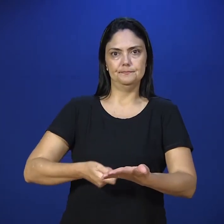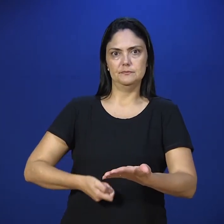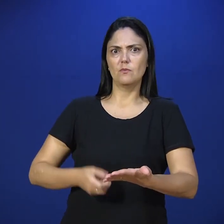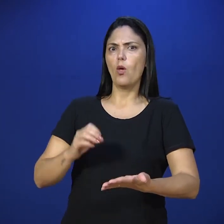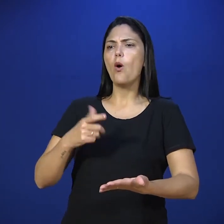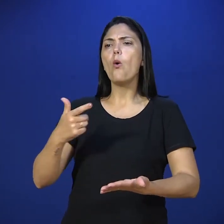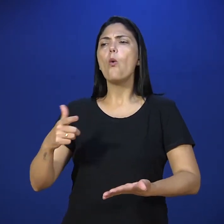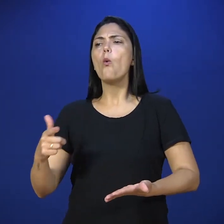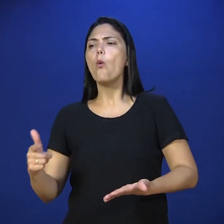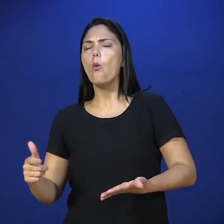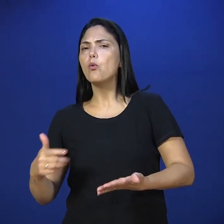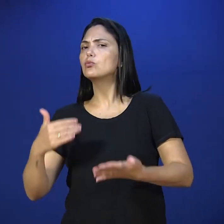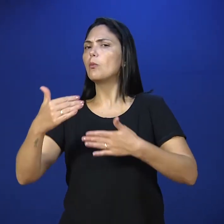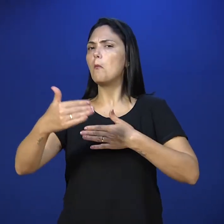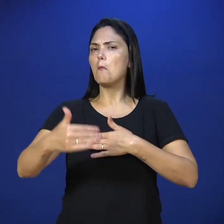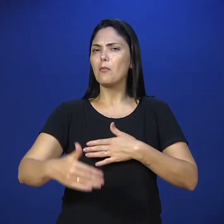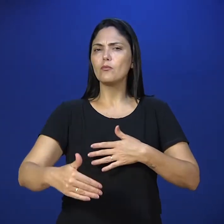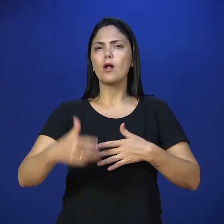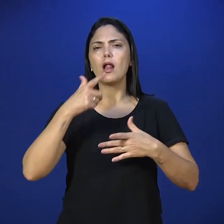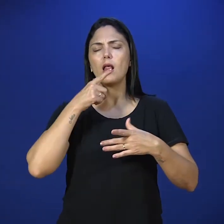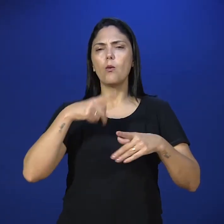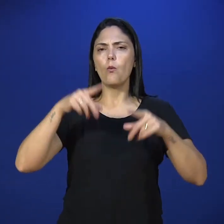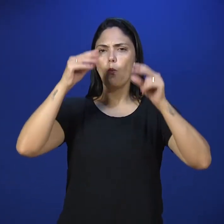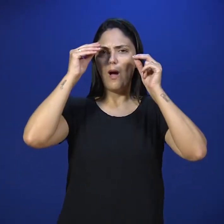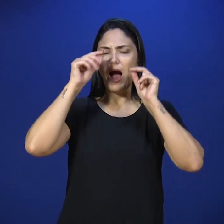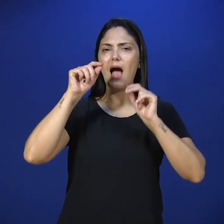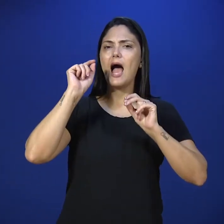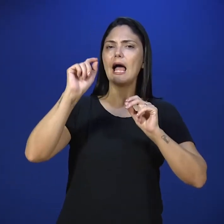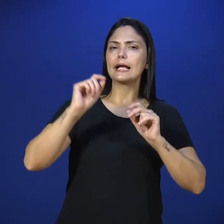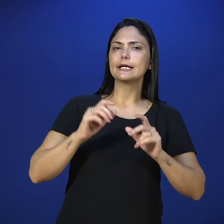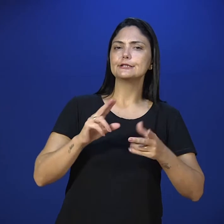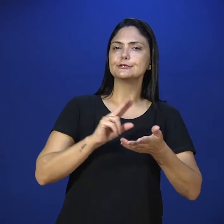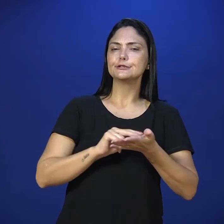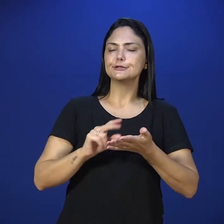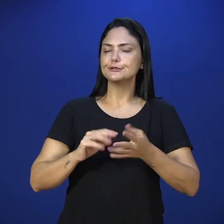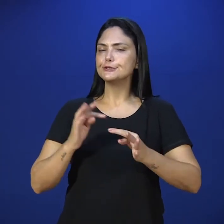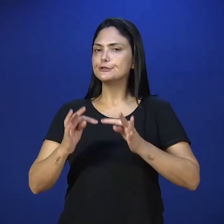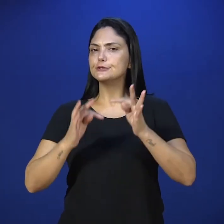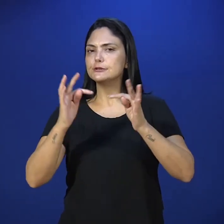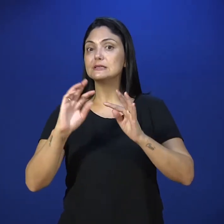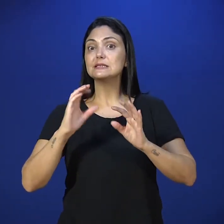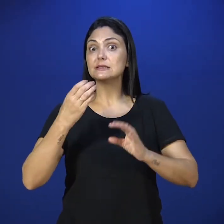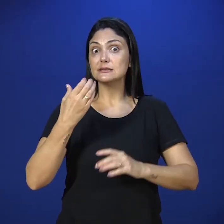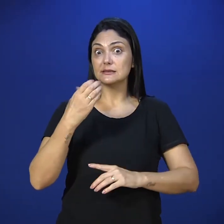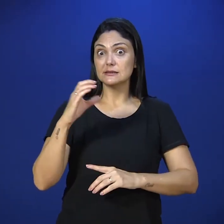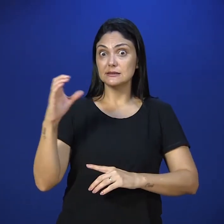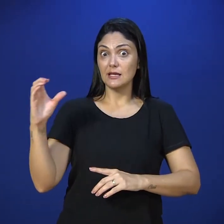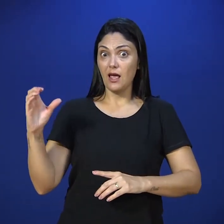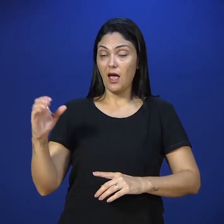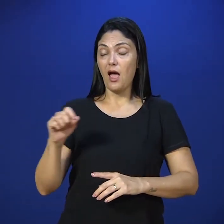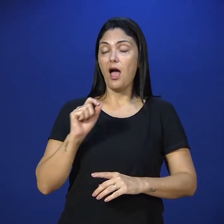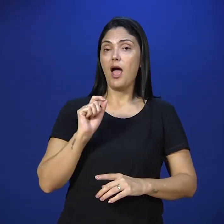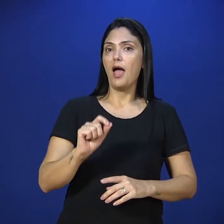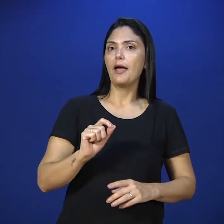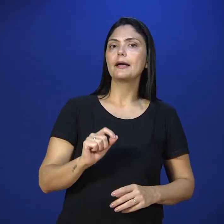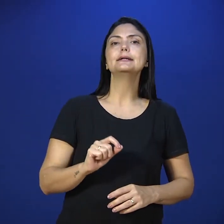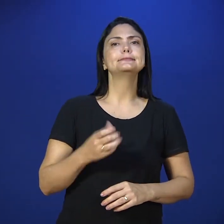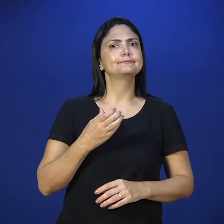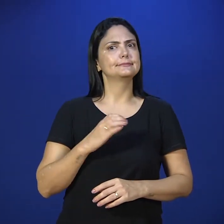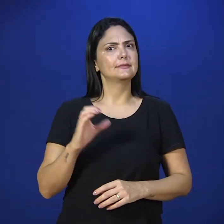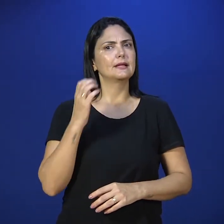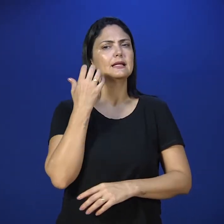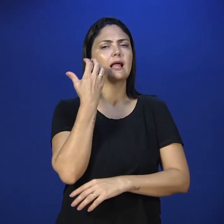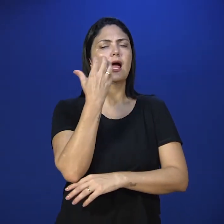das provas objetivas, linguagens, códigos e suas tecnologias, ciências humanas e suas tecnologias, ciência